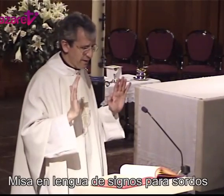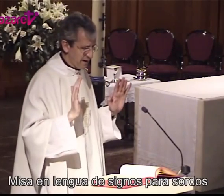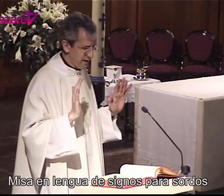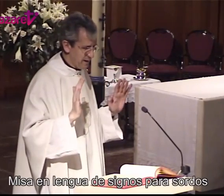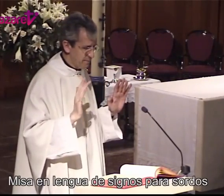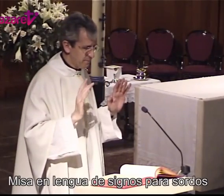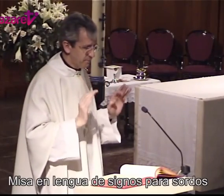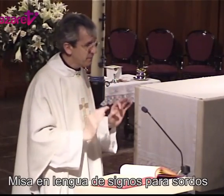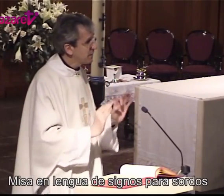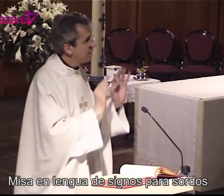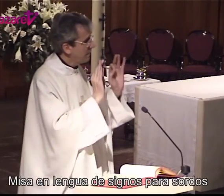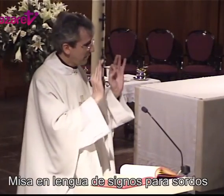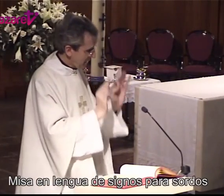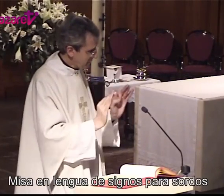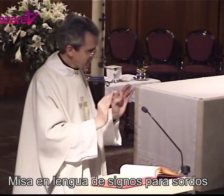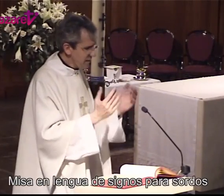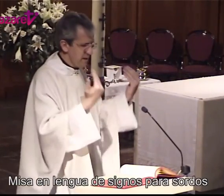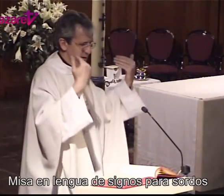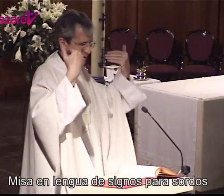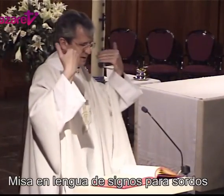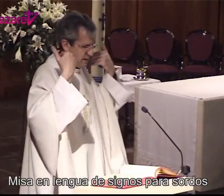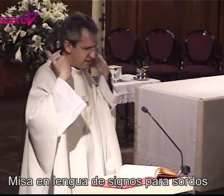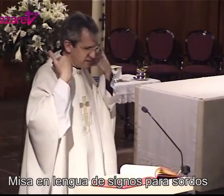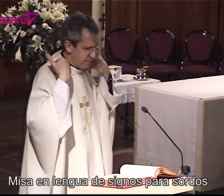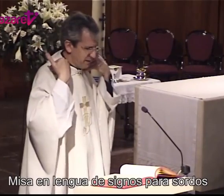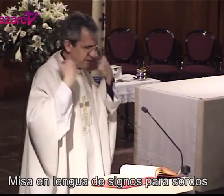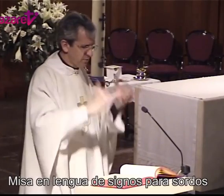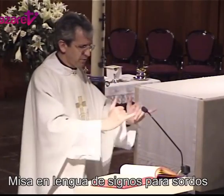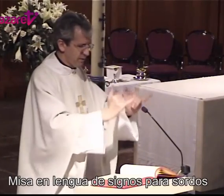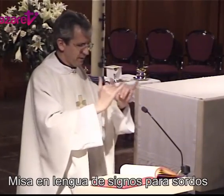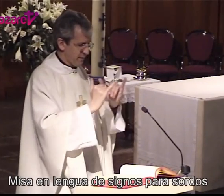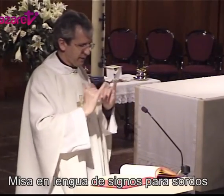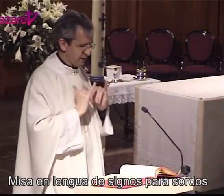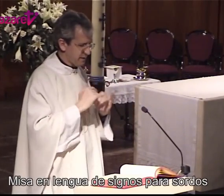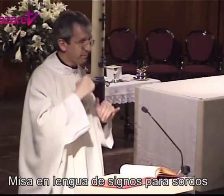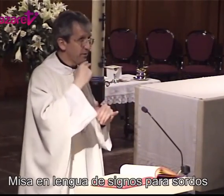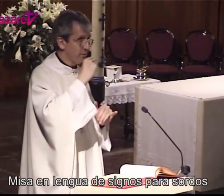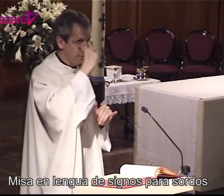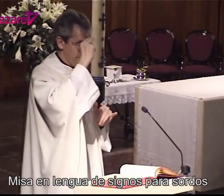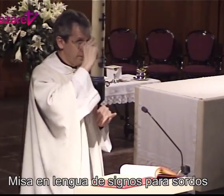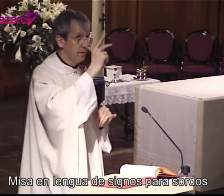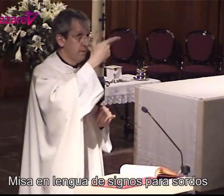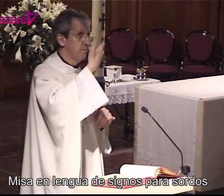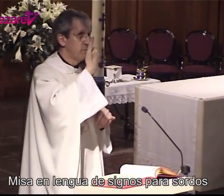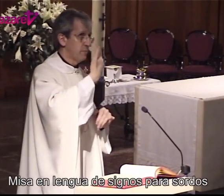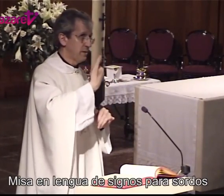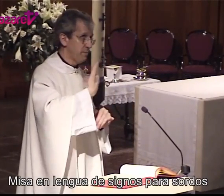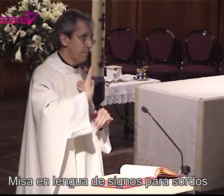recuperarla. Este es el mandato que he recibido de mi Padre.